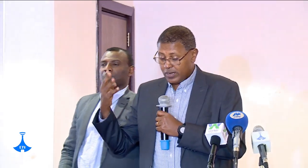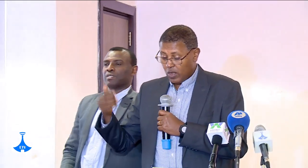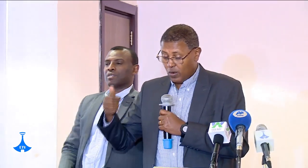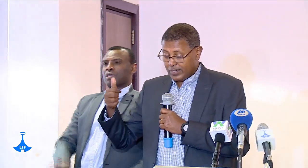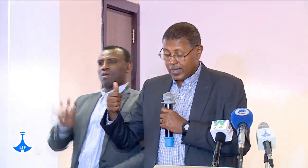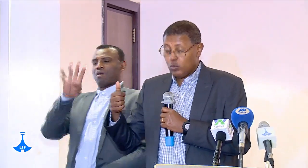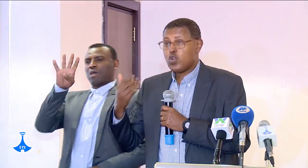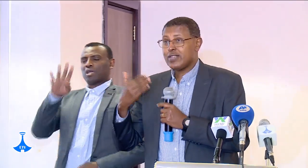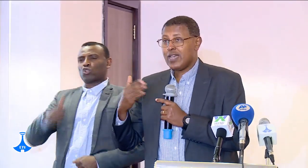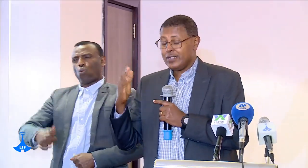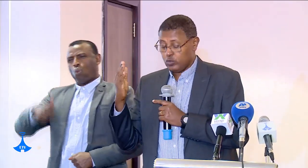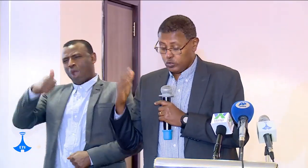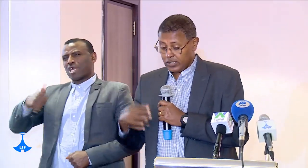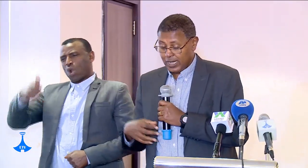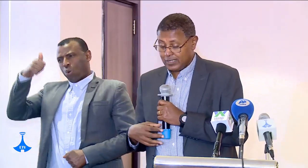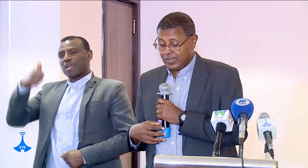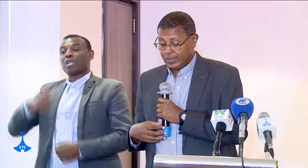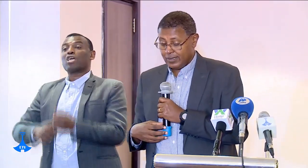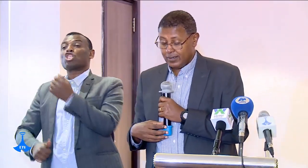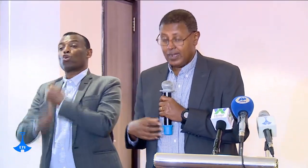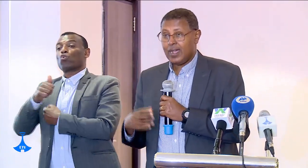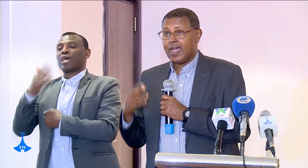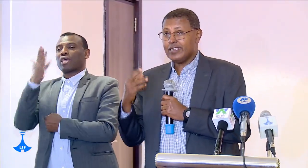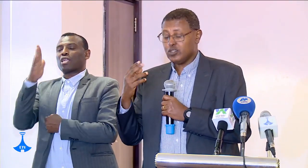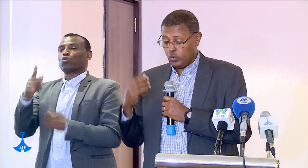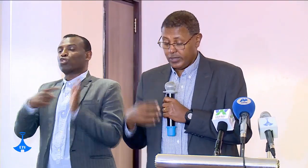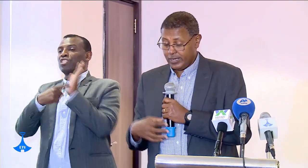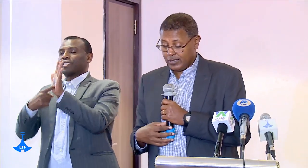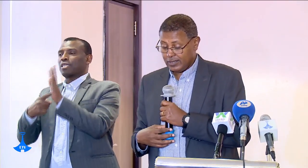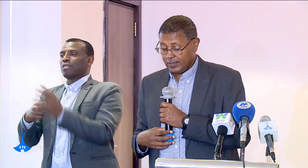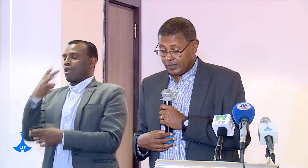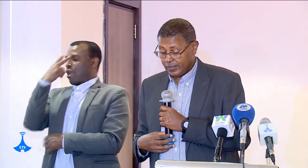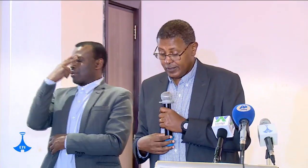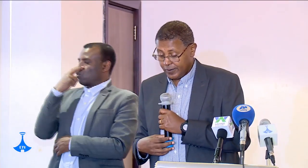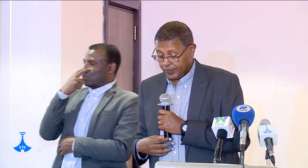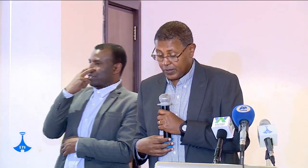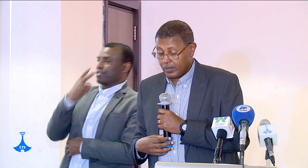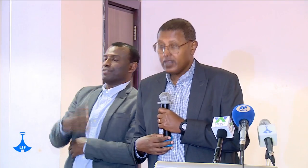أرات وانا وانا قدو أتاين وتوشني أسايل أهري سوري نت